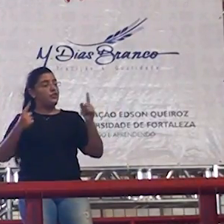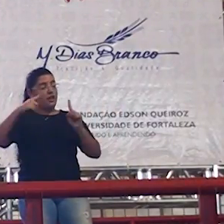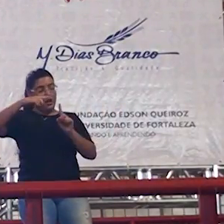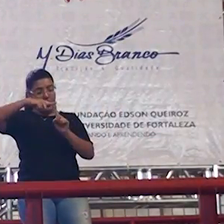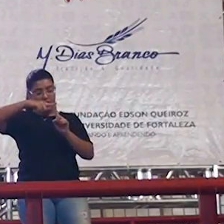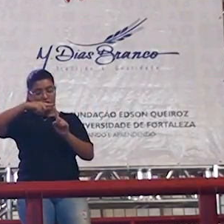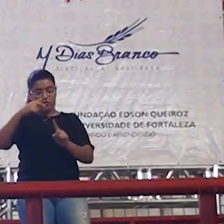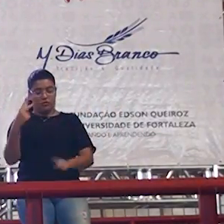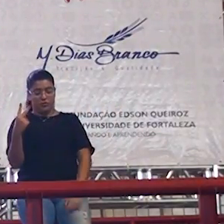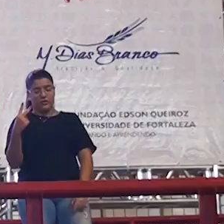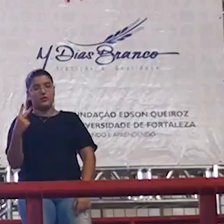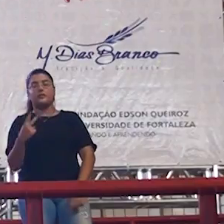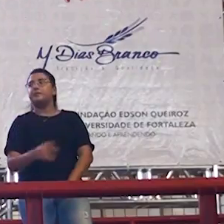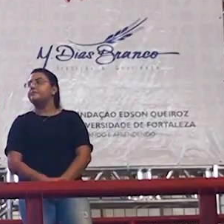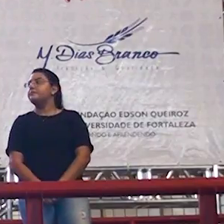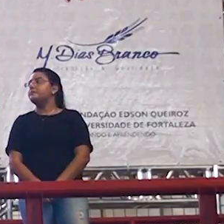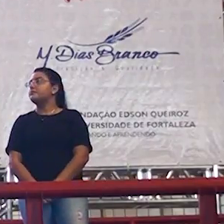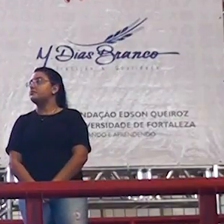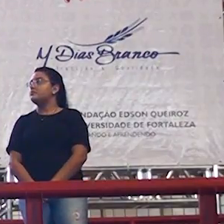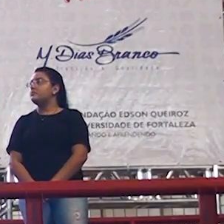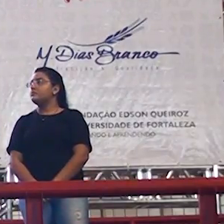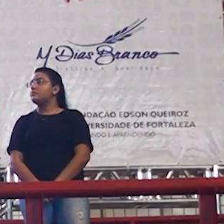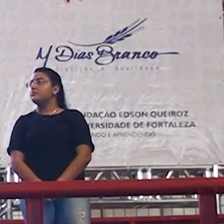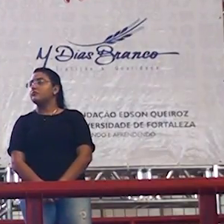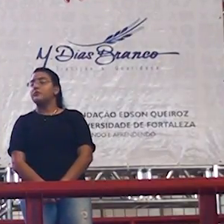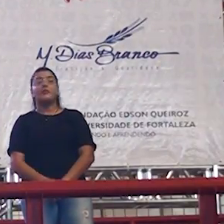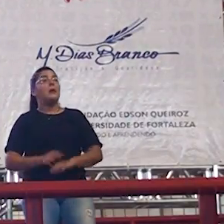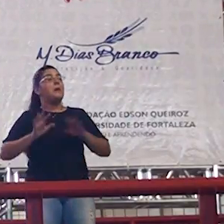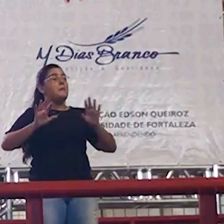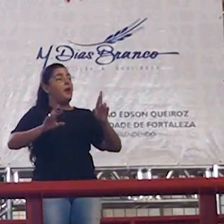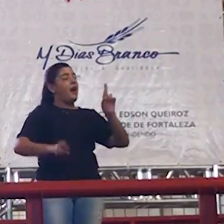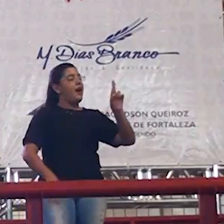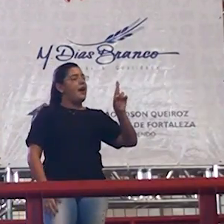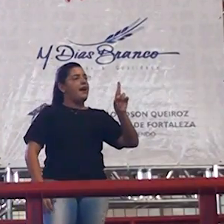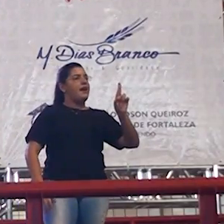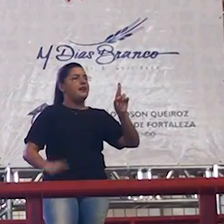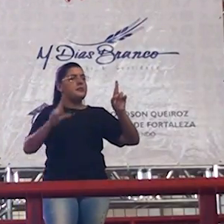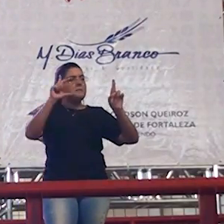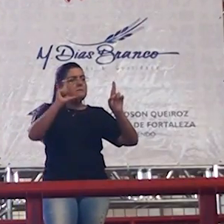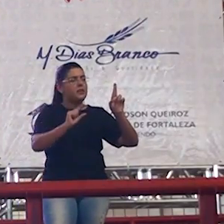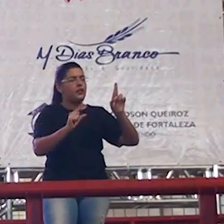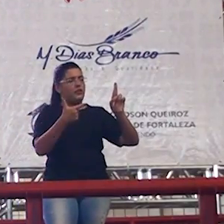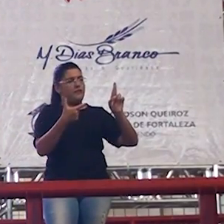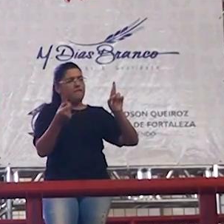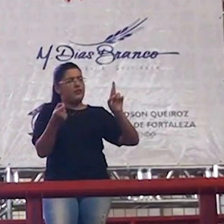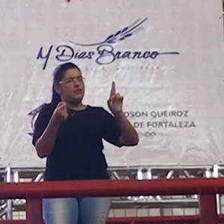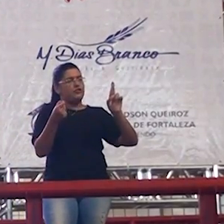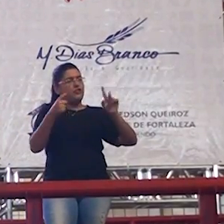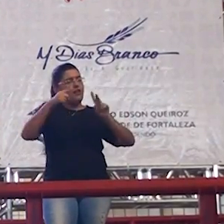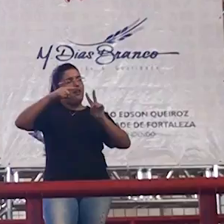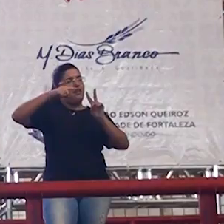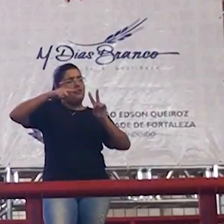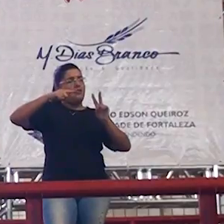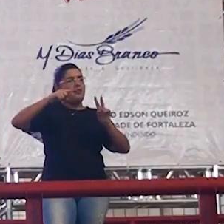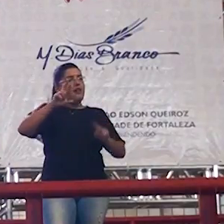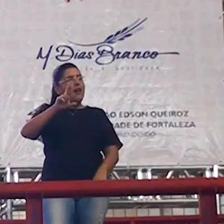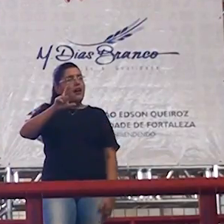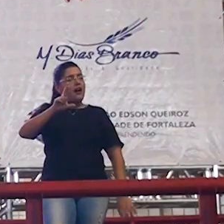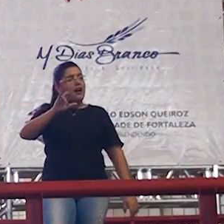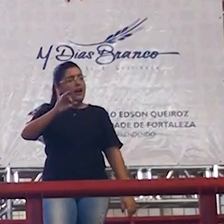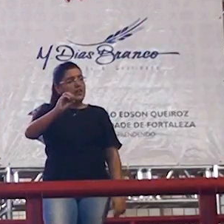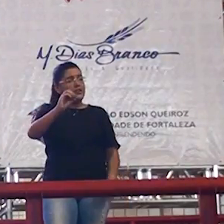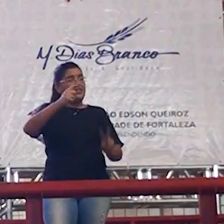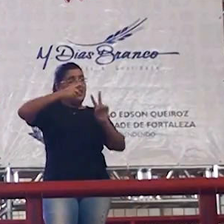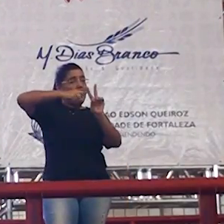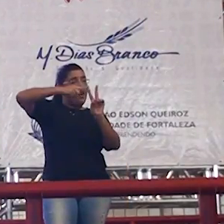Certo? Só que o R menor que 20 raiz de 2 não resolve o meu